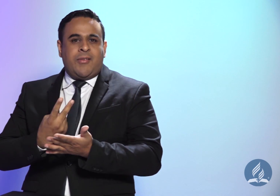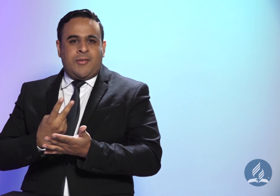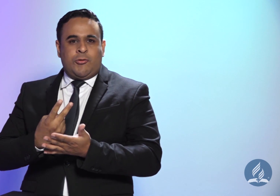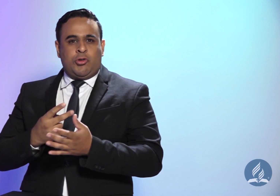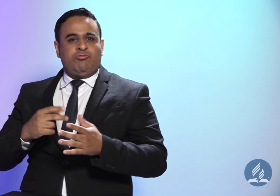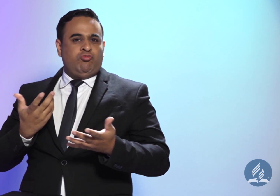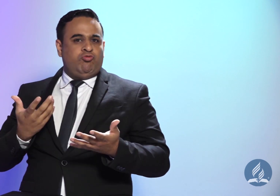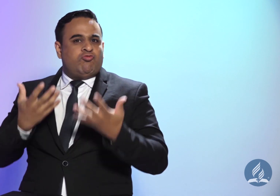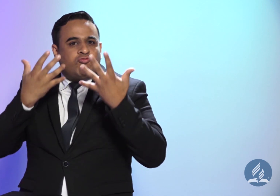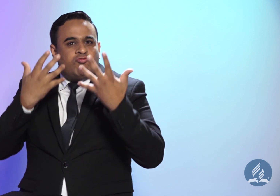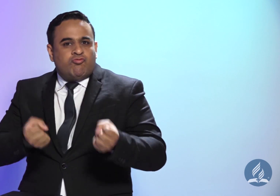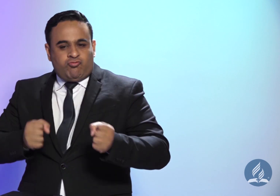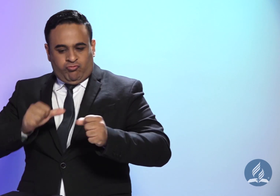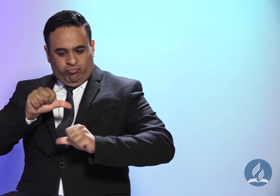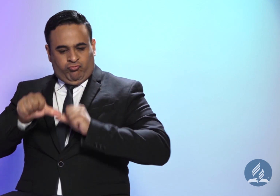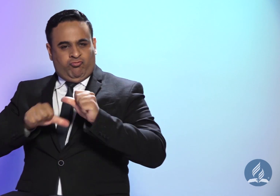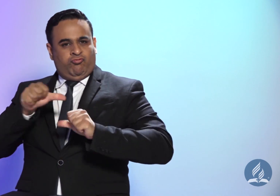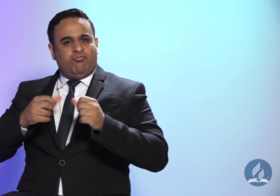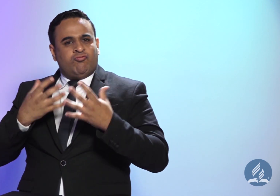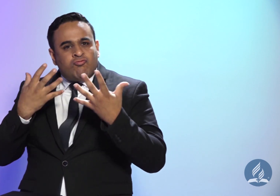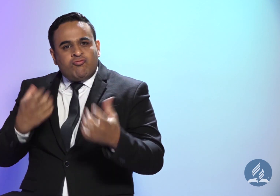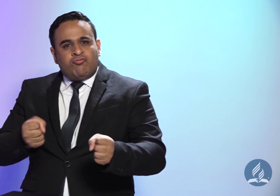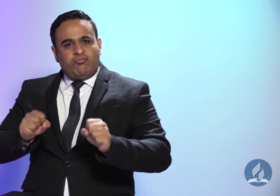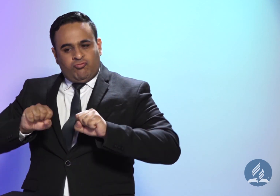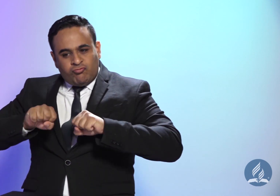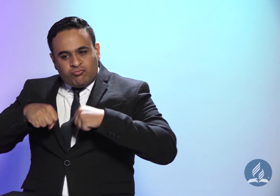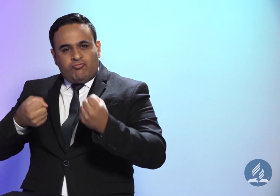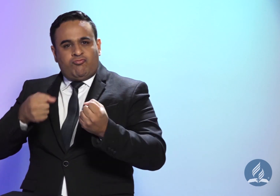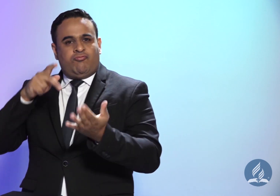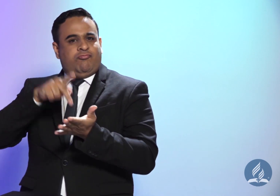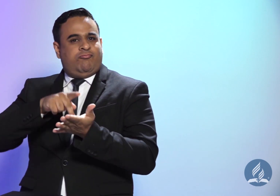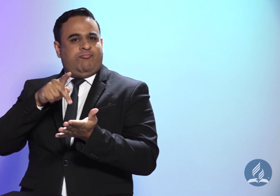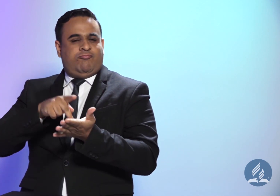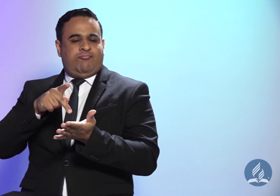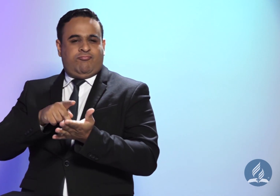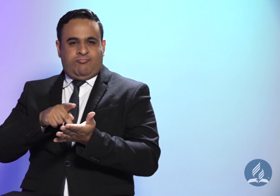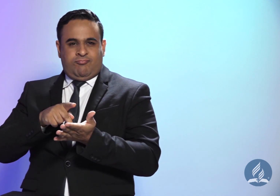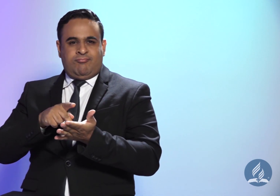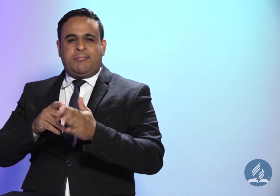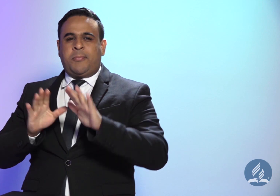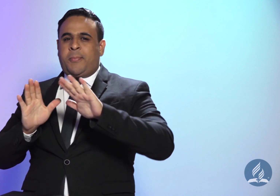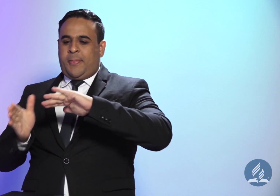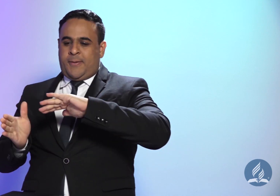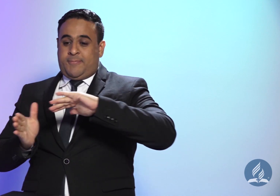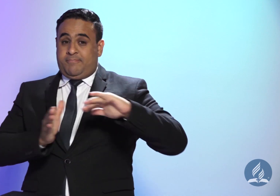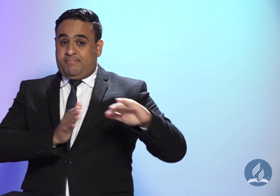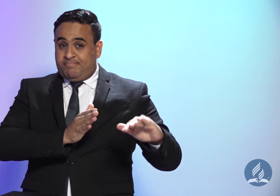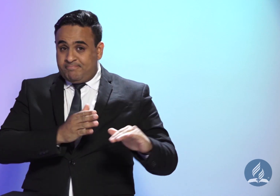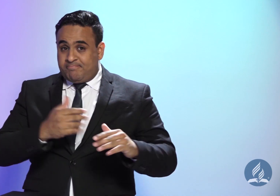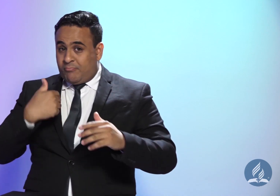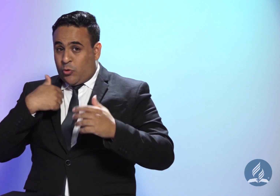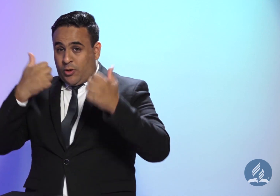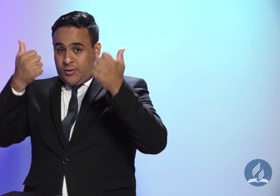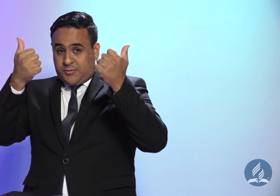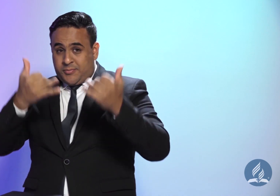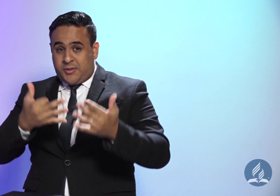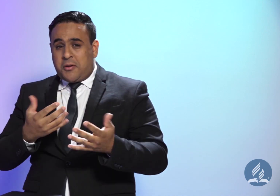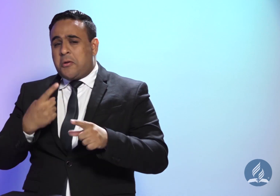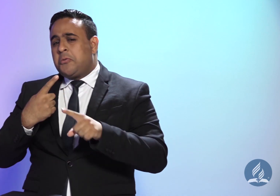na frente vai prejudicar alguém e sem a pessoa perceber, ela se tornou um